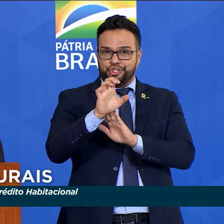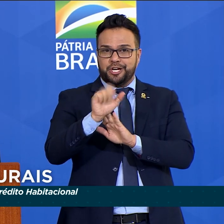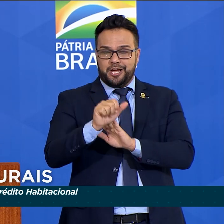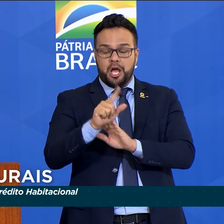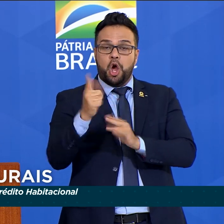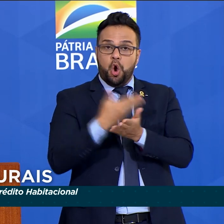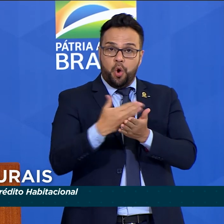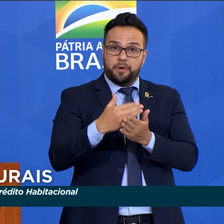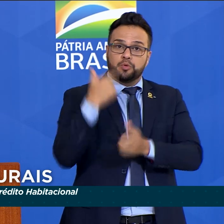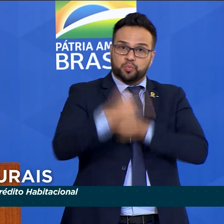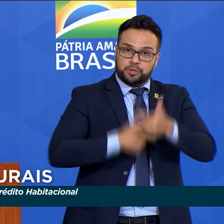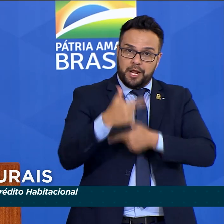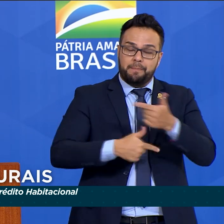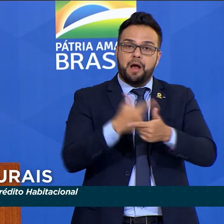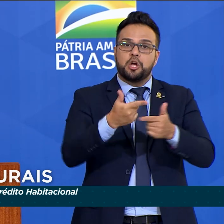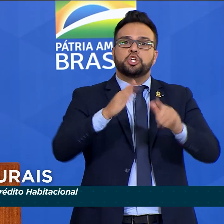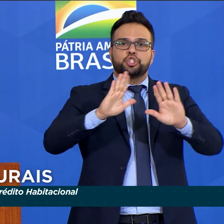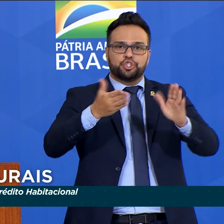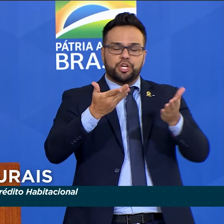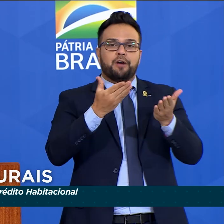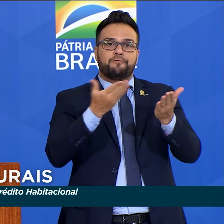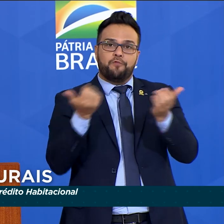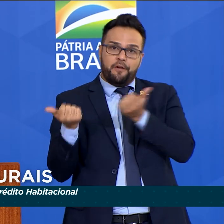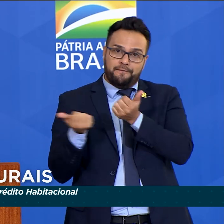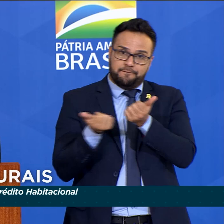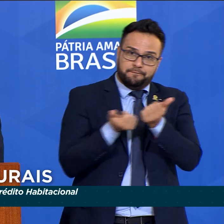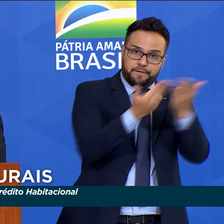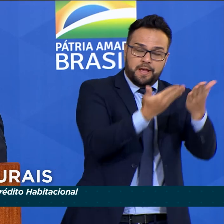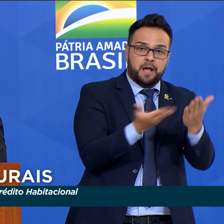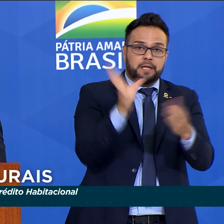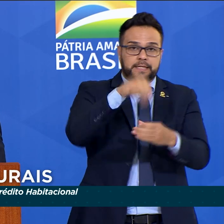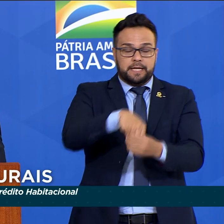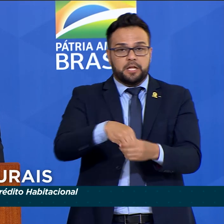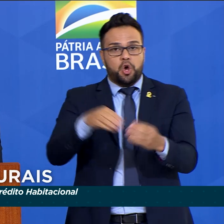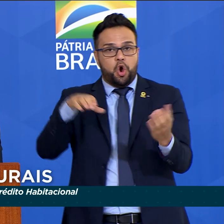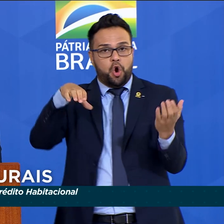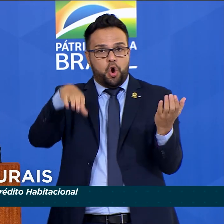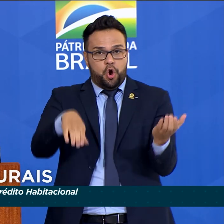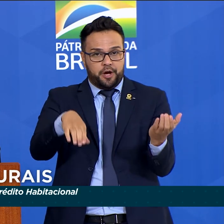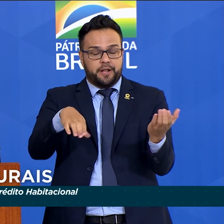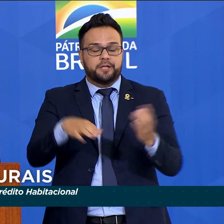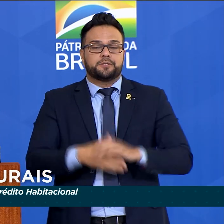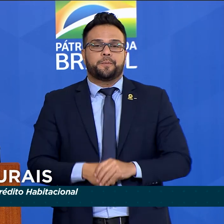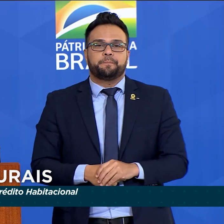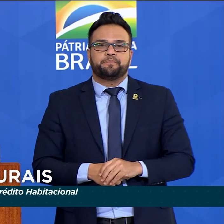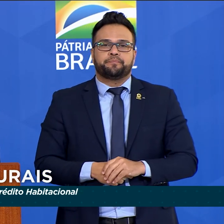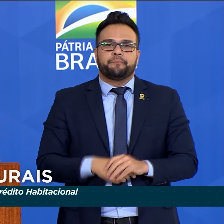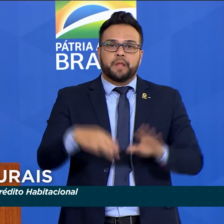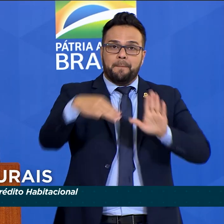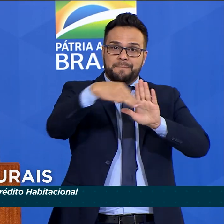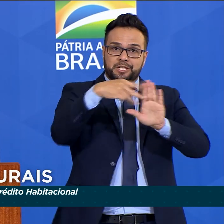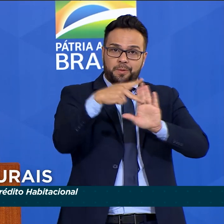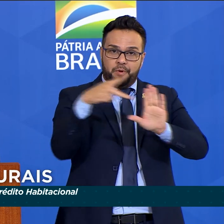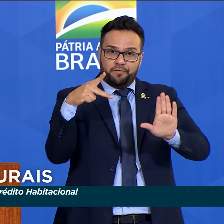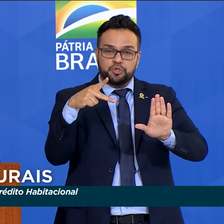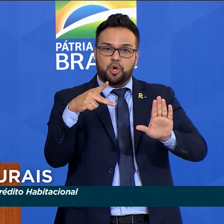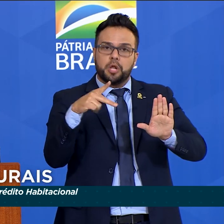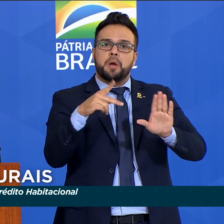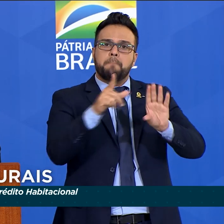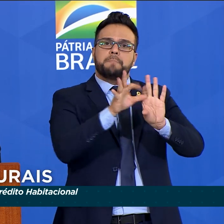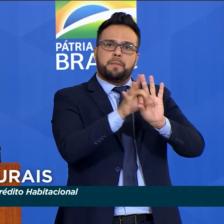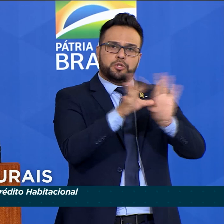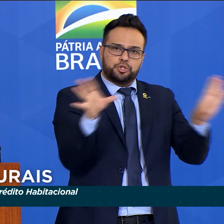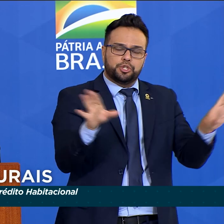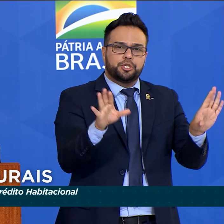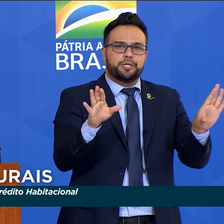fundiária, foi enviado ao Congresso Nacional uma medida provisória que permitiria a entrega